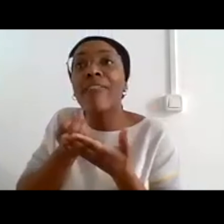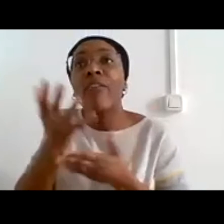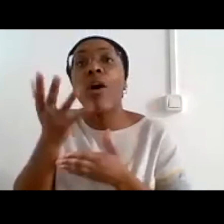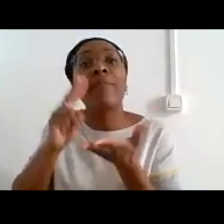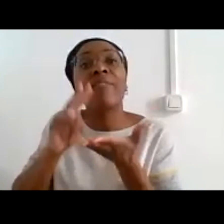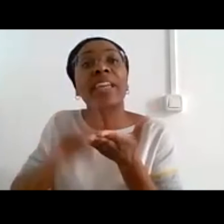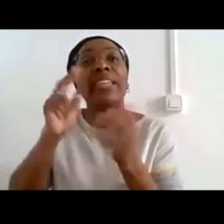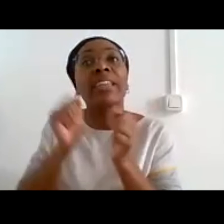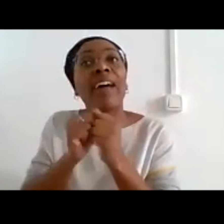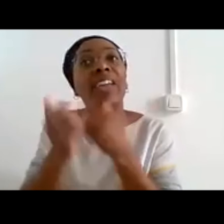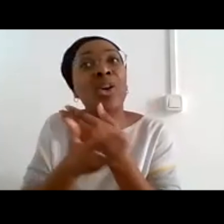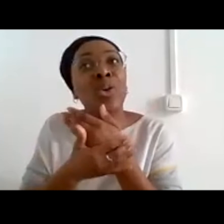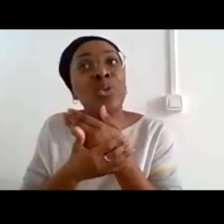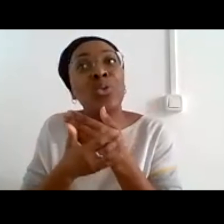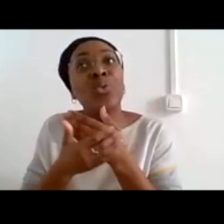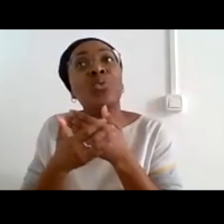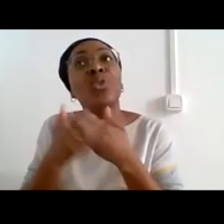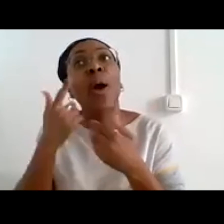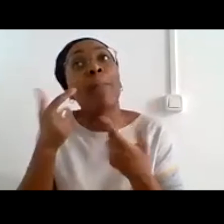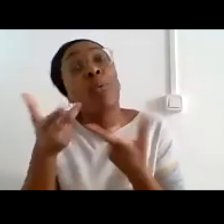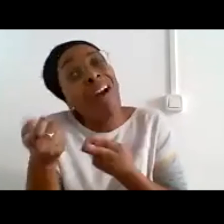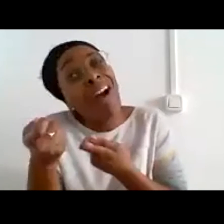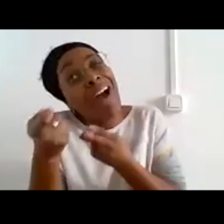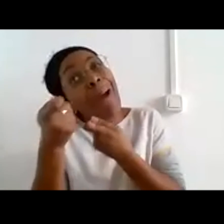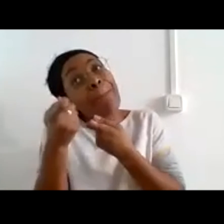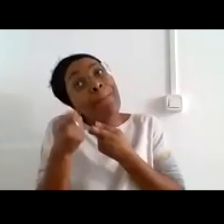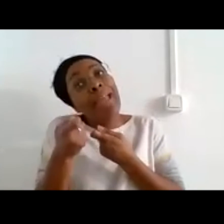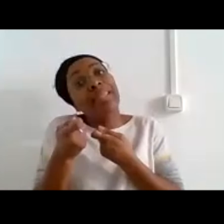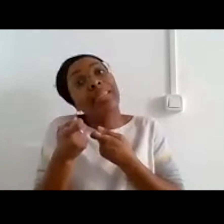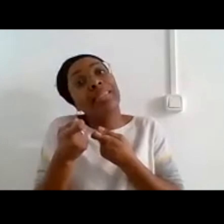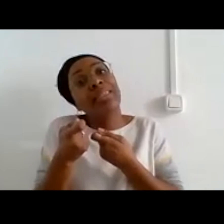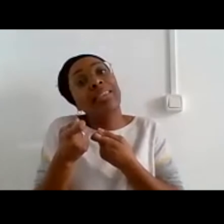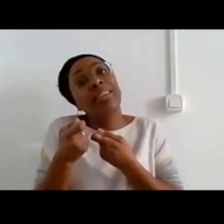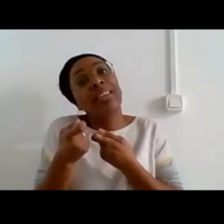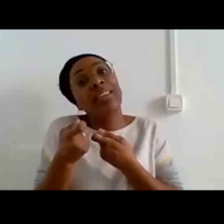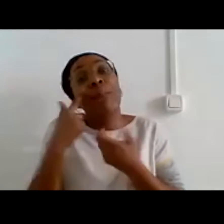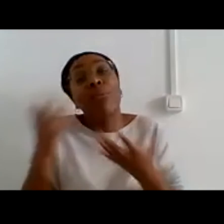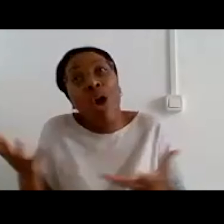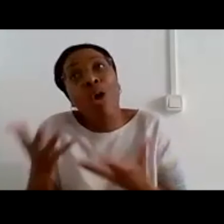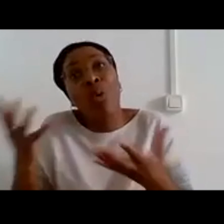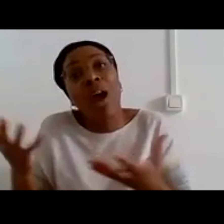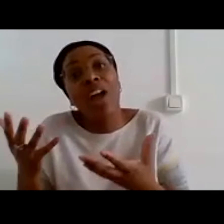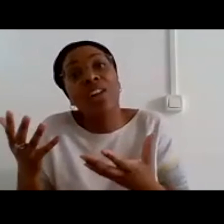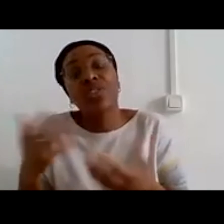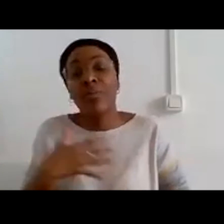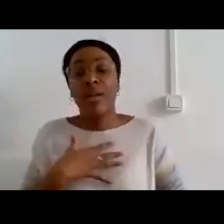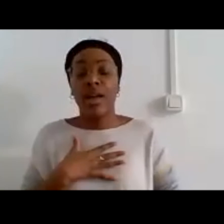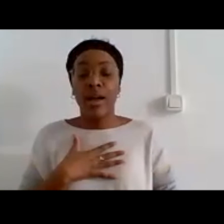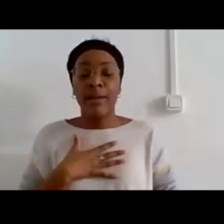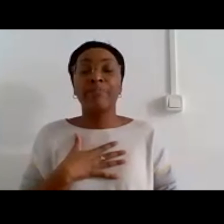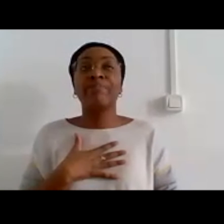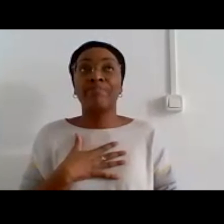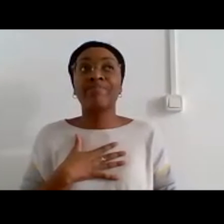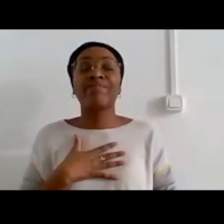douceur qui va ramener la personne dans des droitures avec Dieu et qui va l'encourager à dire: «Ouf, heureusement que la personne elle est venue